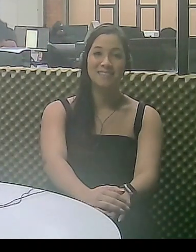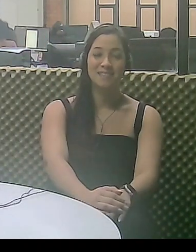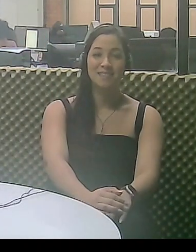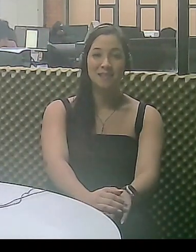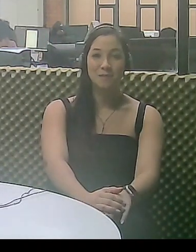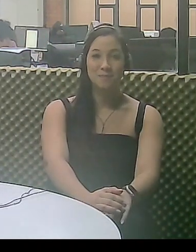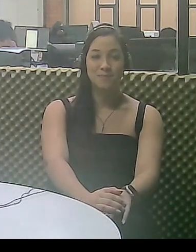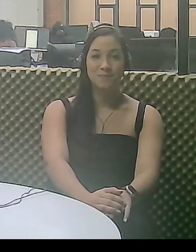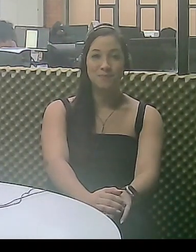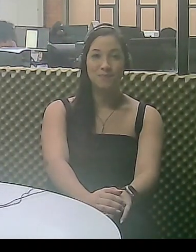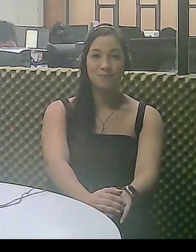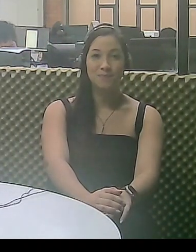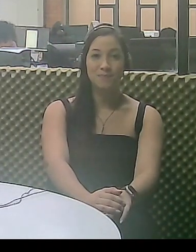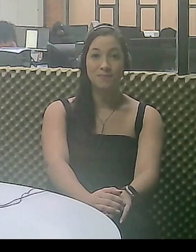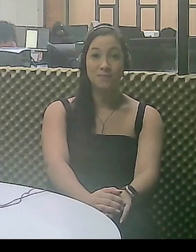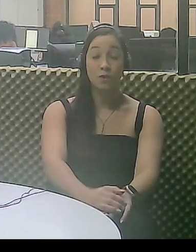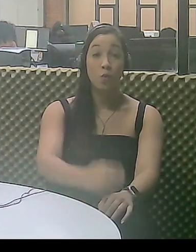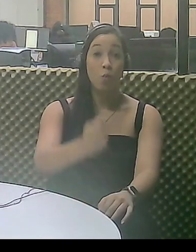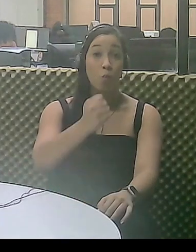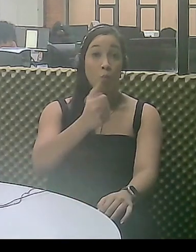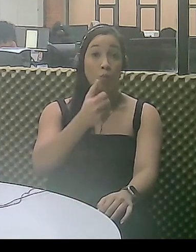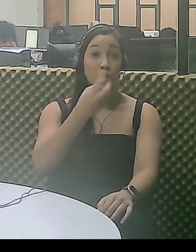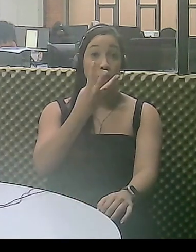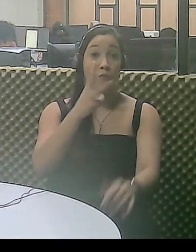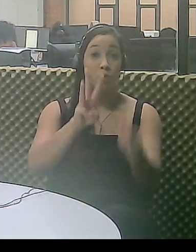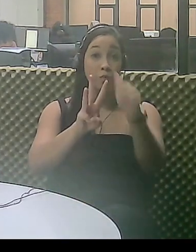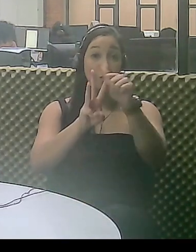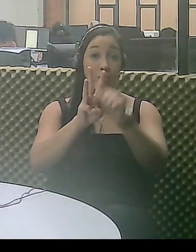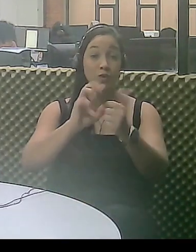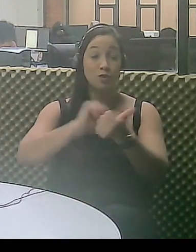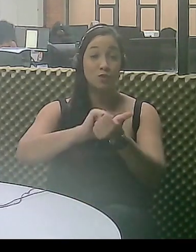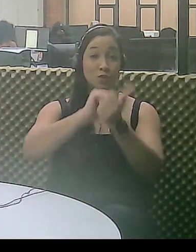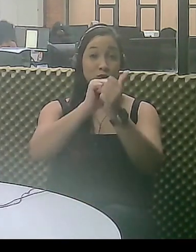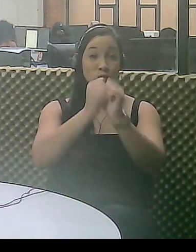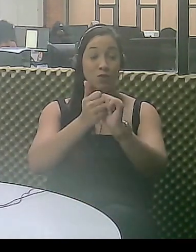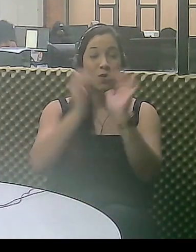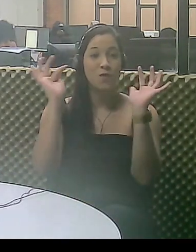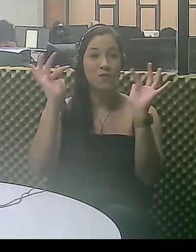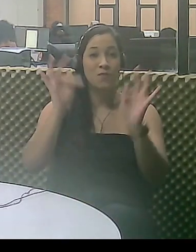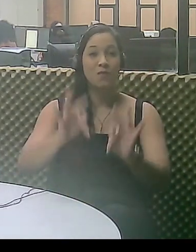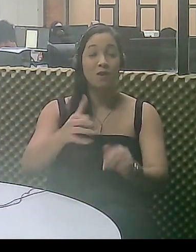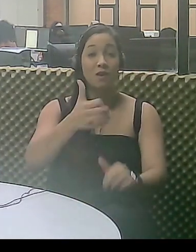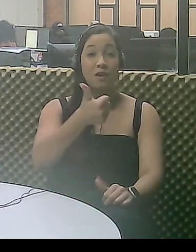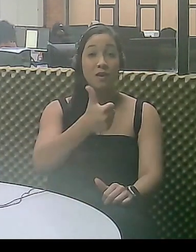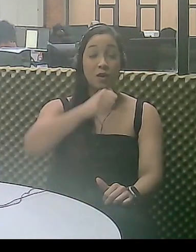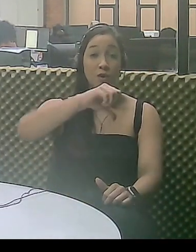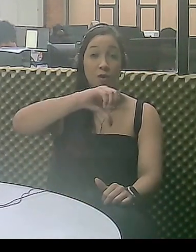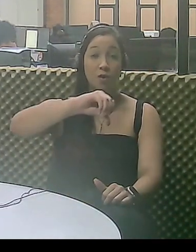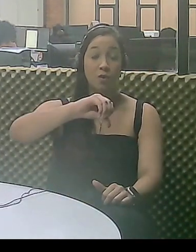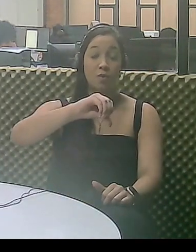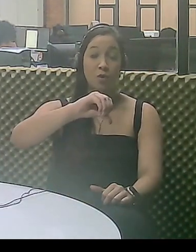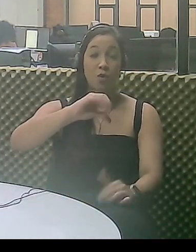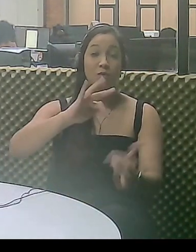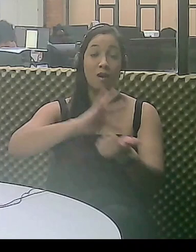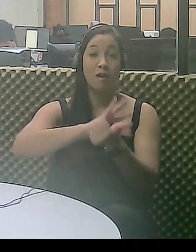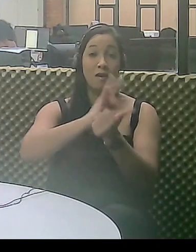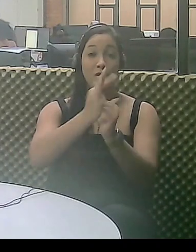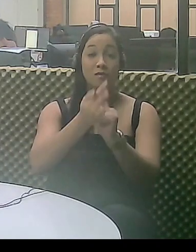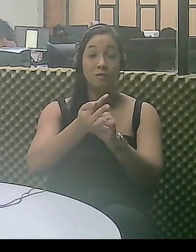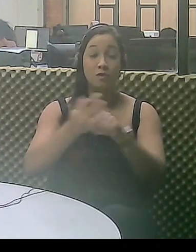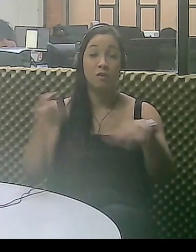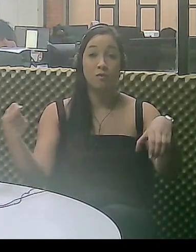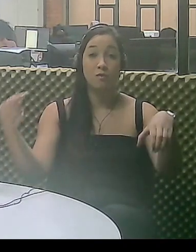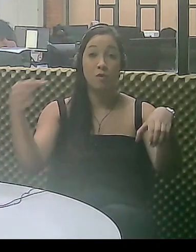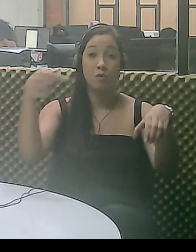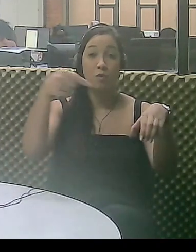notícias. Após quase 3 meses de jogos, chegou ao fim a 19ª edição da Copa Futel de Futebol de